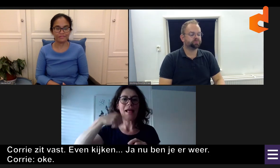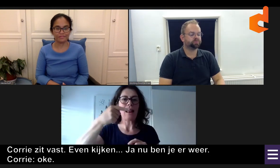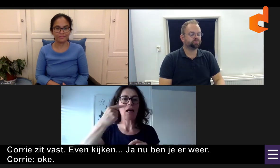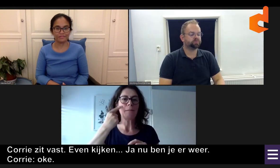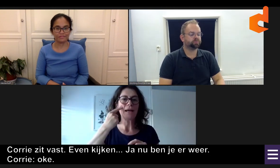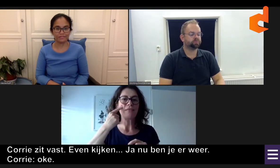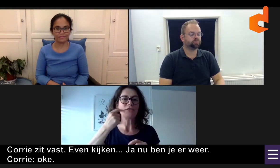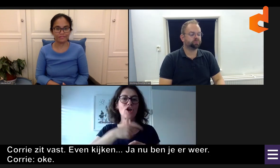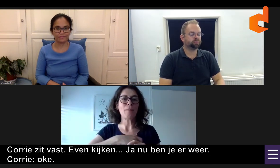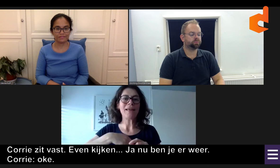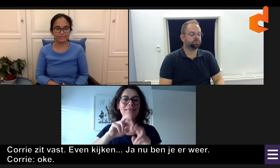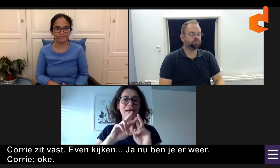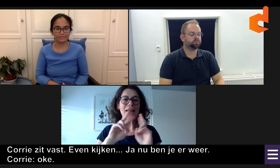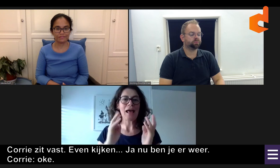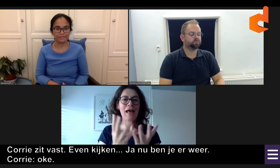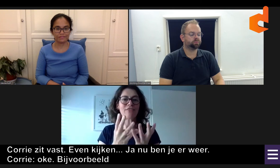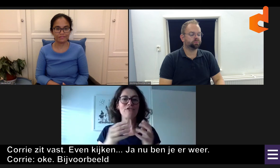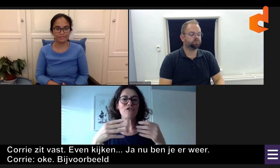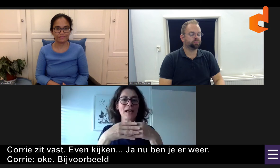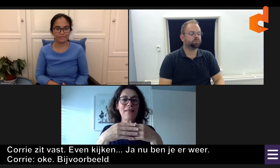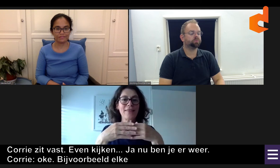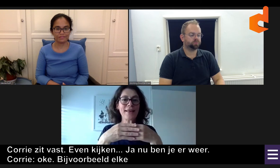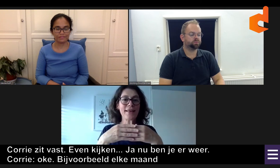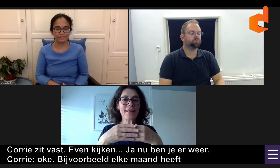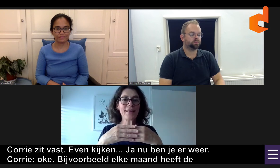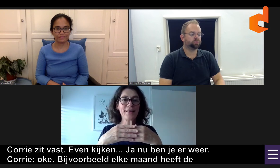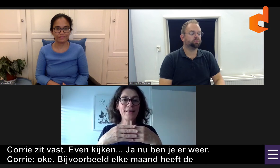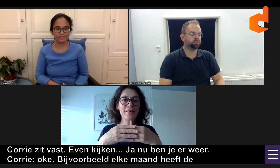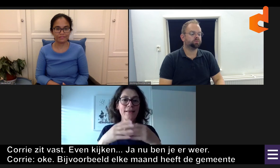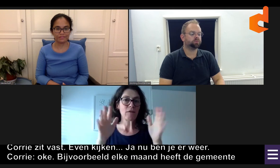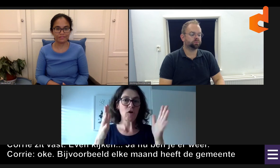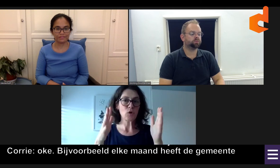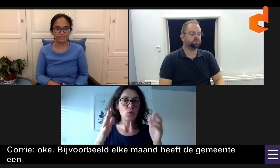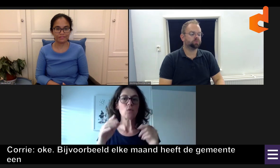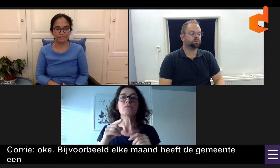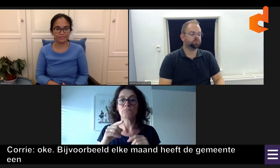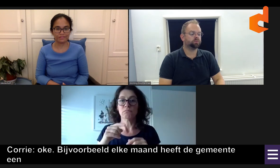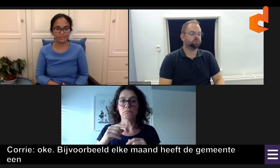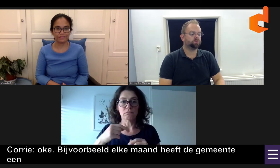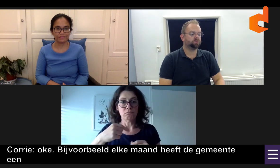Bijvoorbeeld, elke maand heeft de gemeente een gemeenteraadsvergadering. Elke gemeente, zo